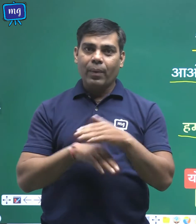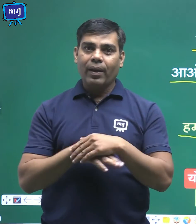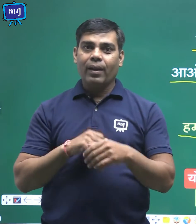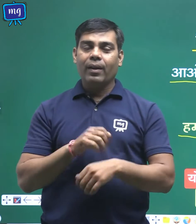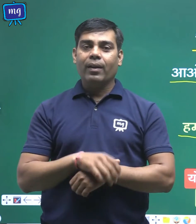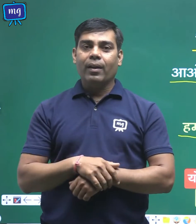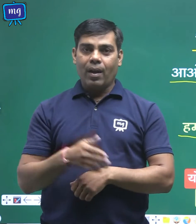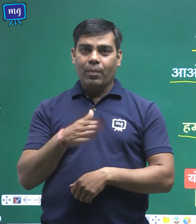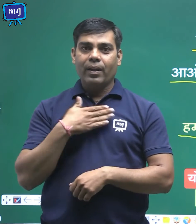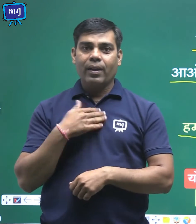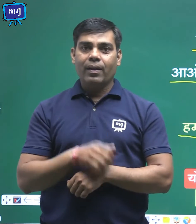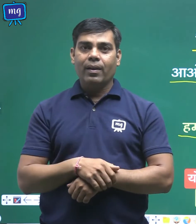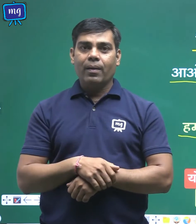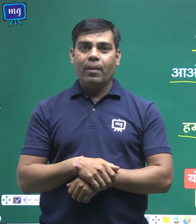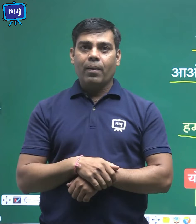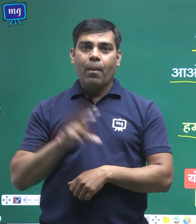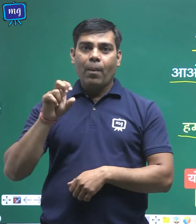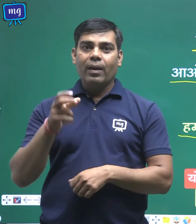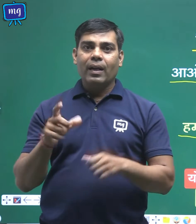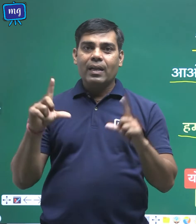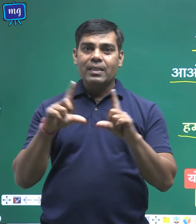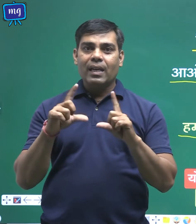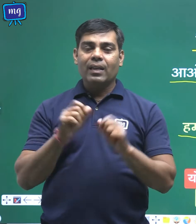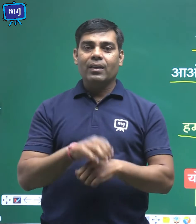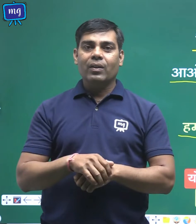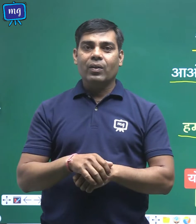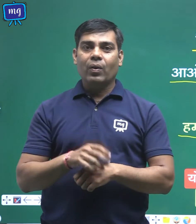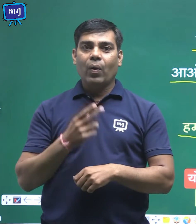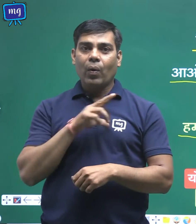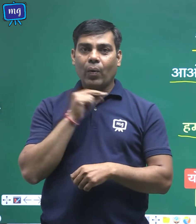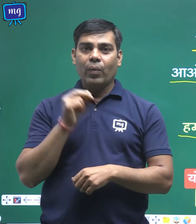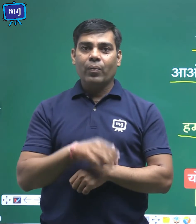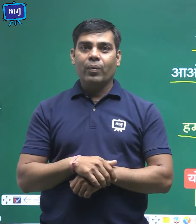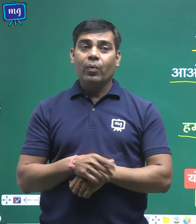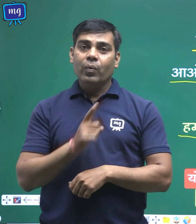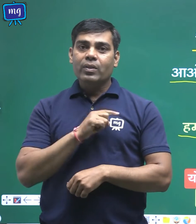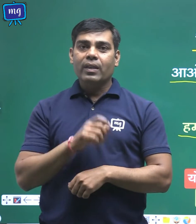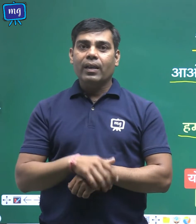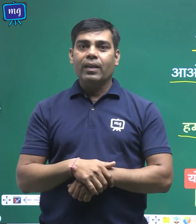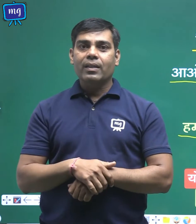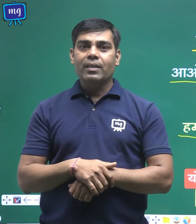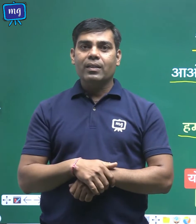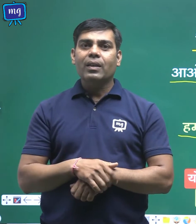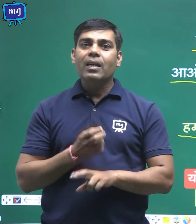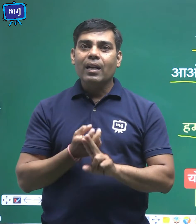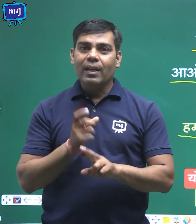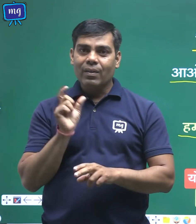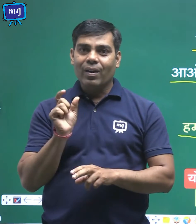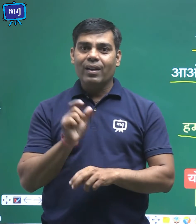हमने पाठ का सार और उसके कठिन